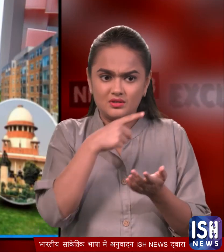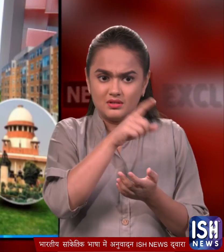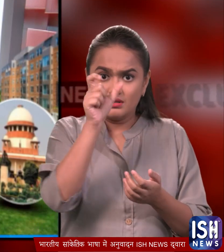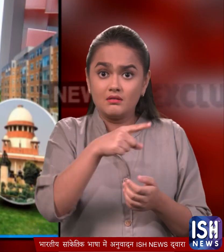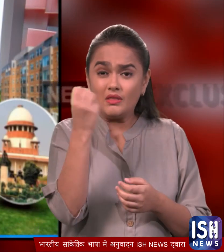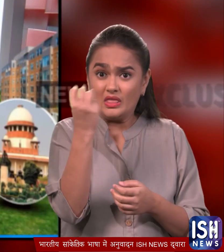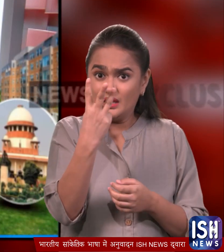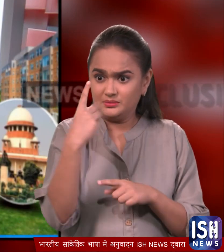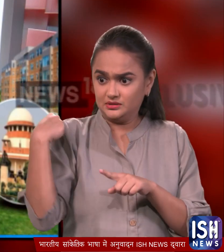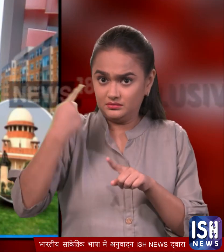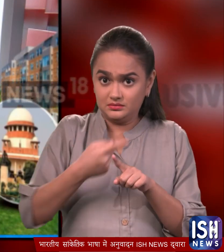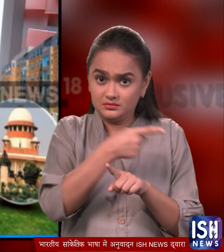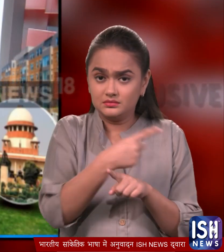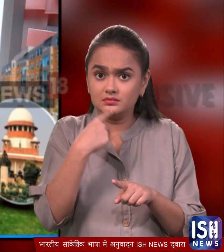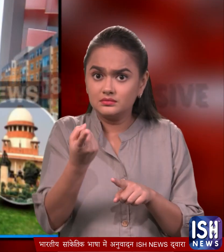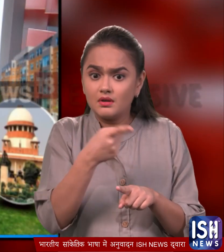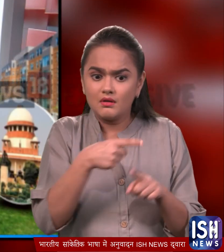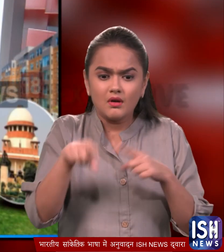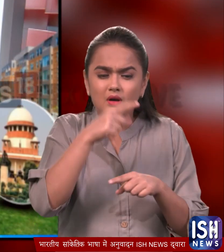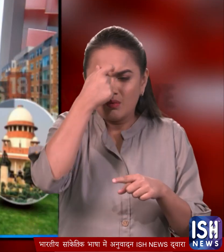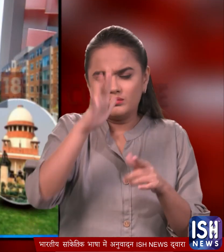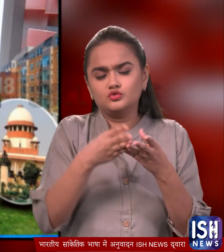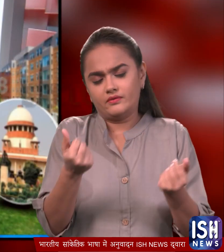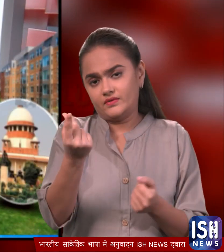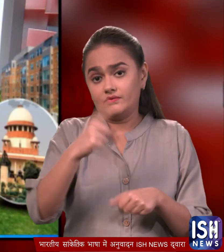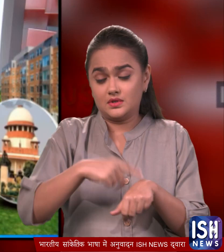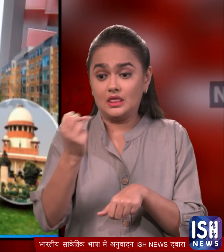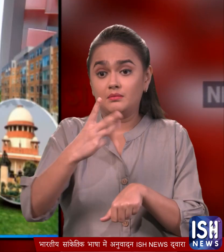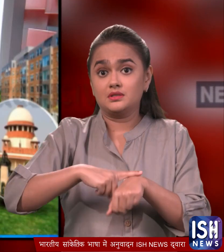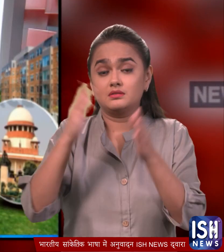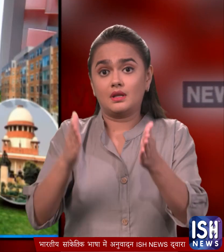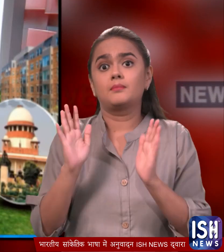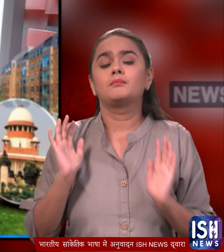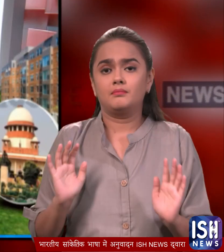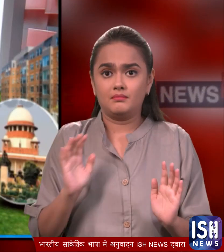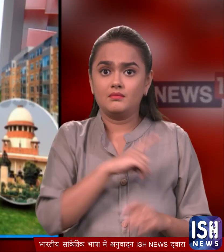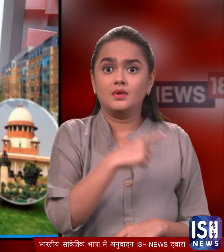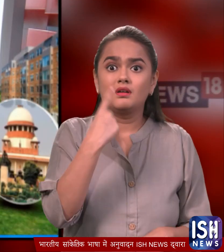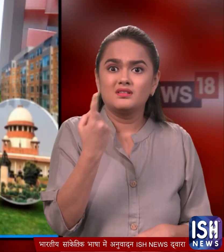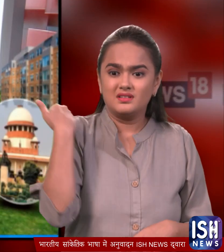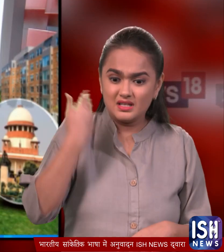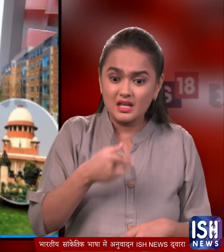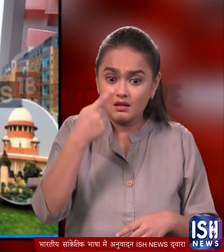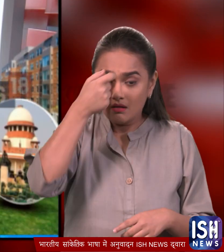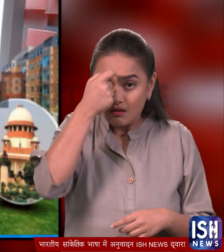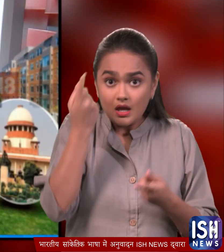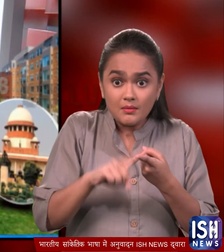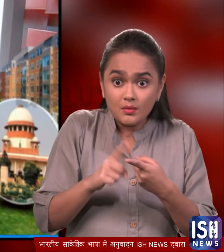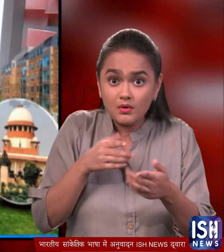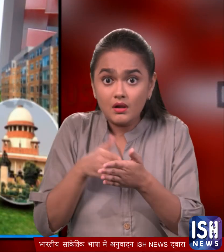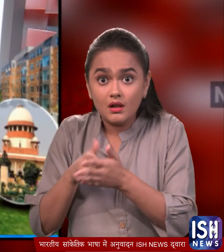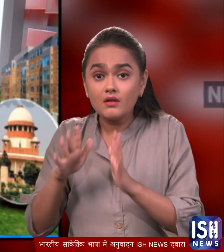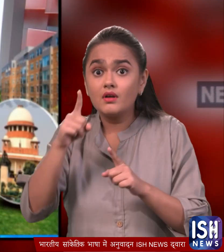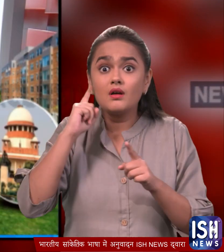राष्ट्रीय उपभोक्ता अदालत को 3 महीने के अंदर उन याचिकाओं के निपटारे का आदेश दिया। राष्ट्रीय उपभोक्ता अदालत में जो याचिकाएं लंबित